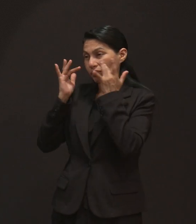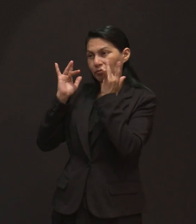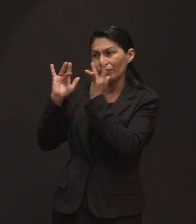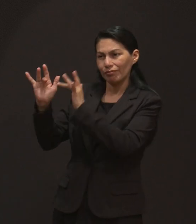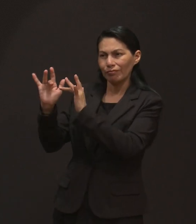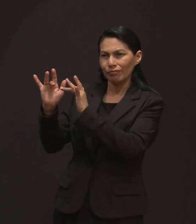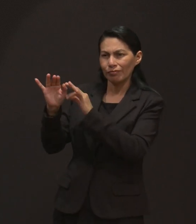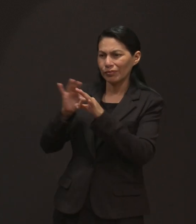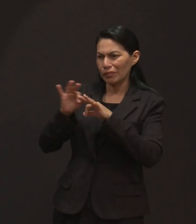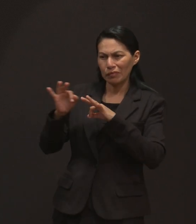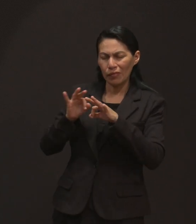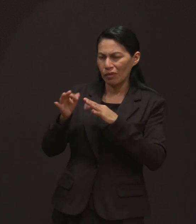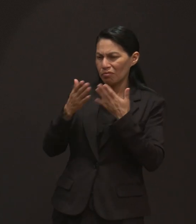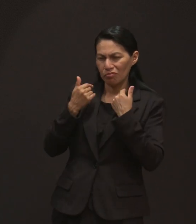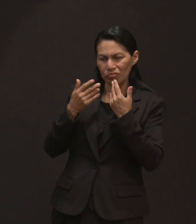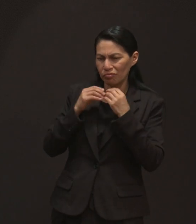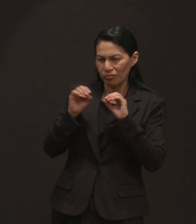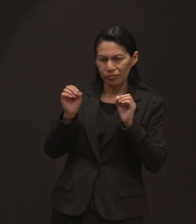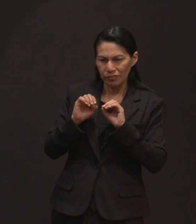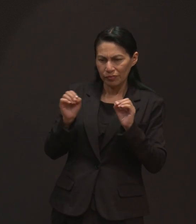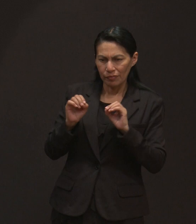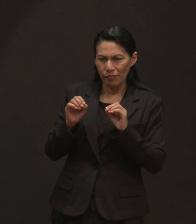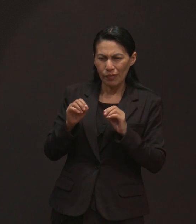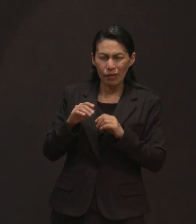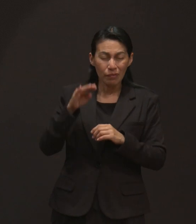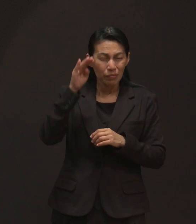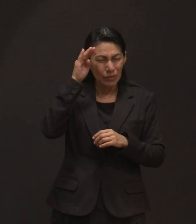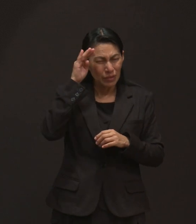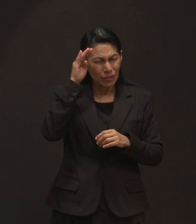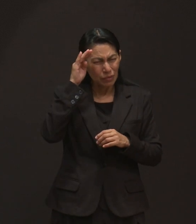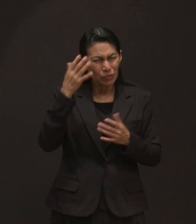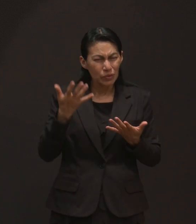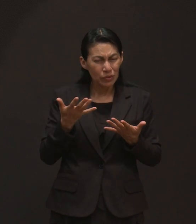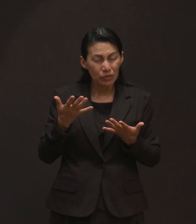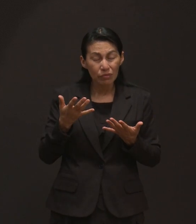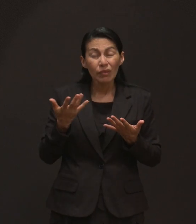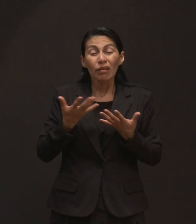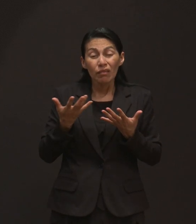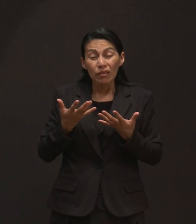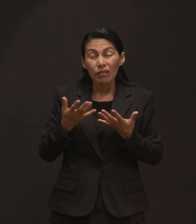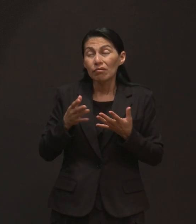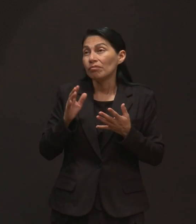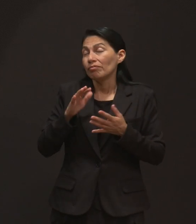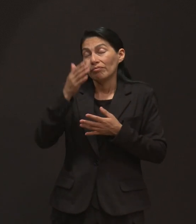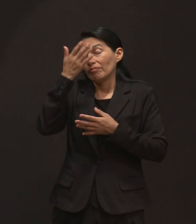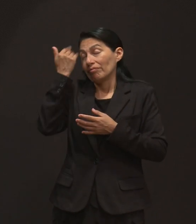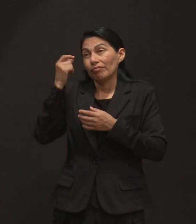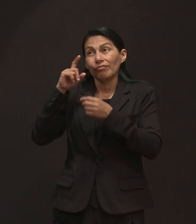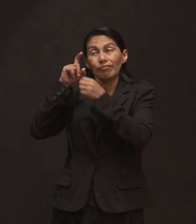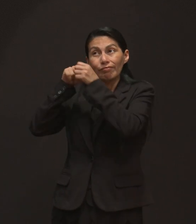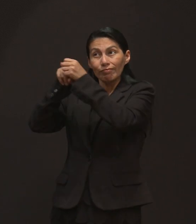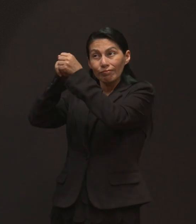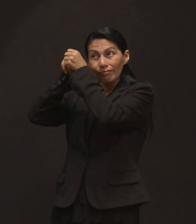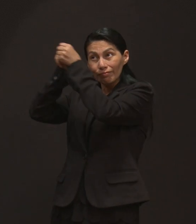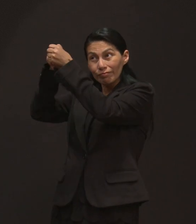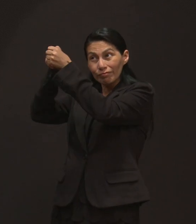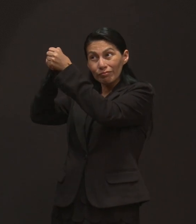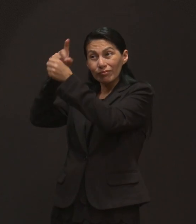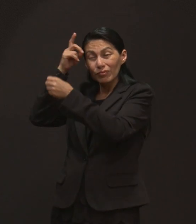ya lo dejó y dijimos, bueno, pues vamos a depender de Dios, vamos